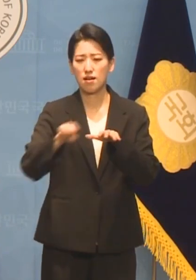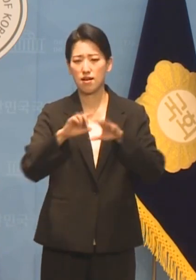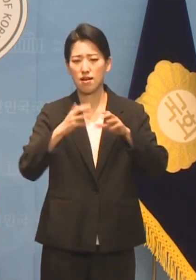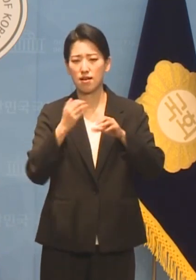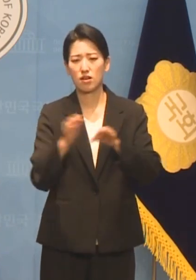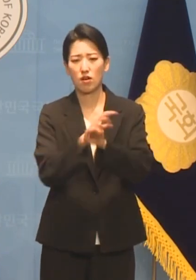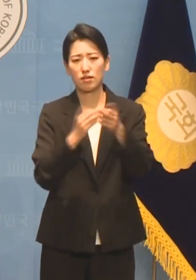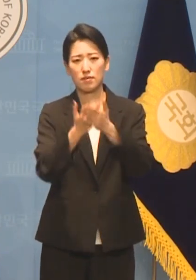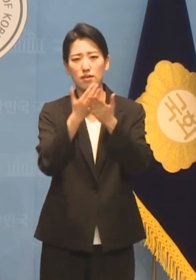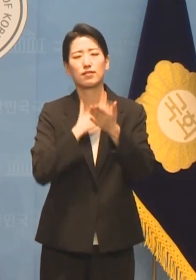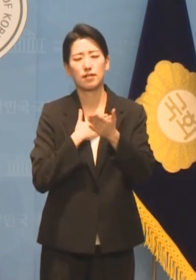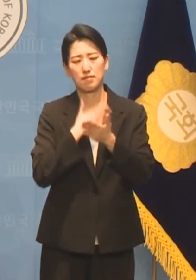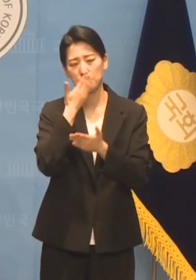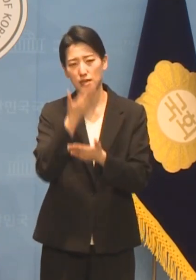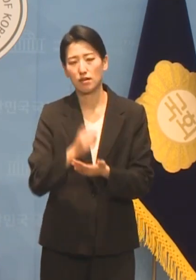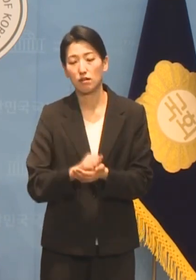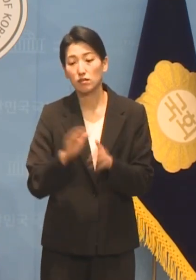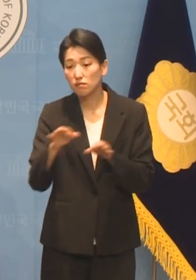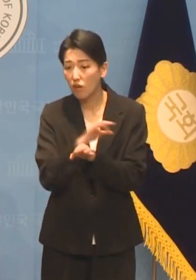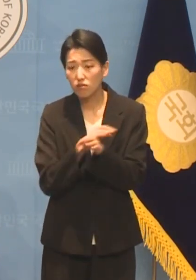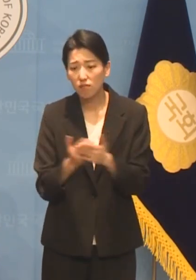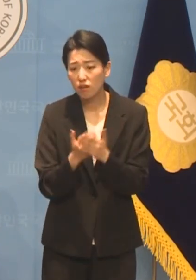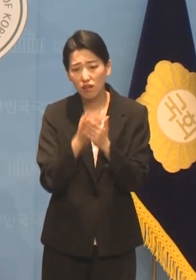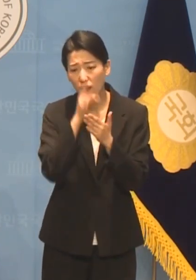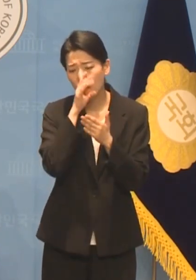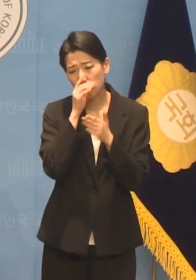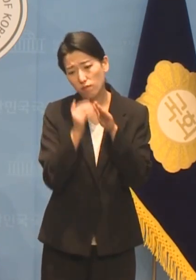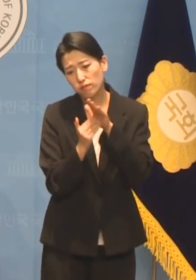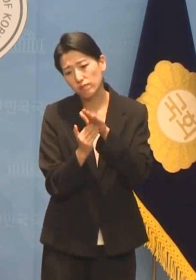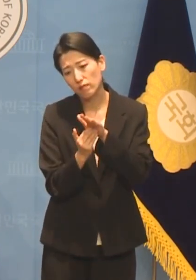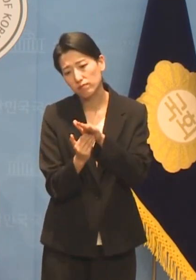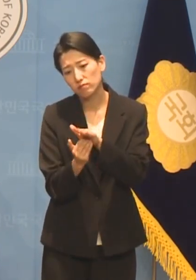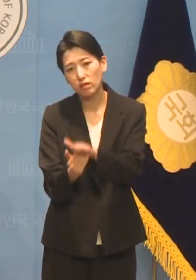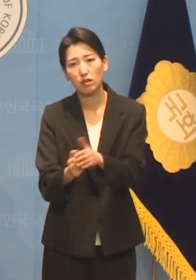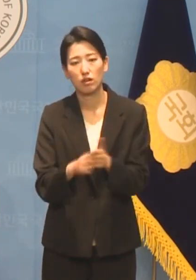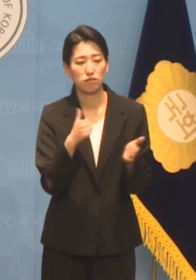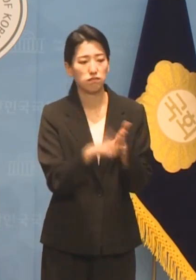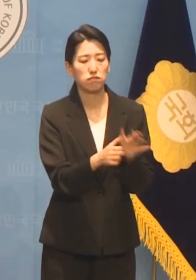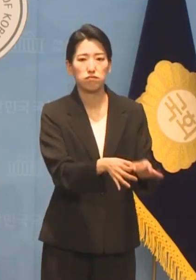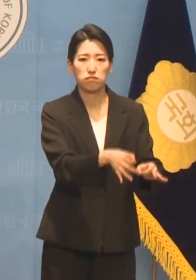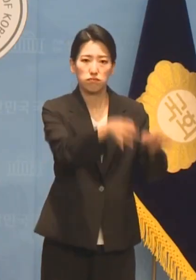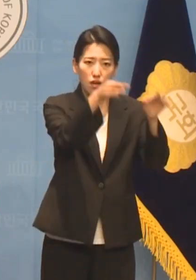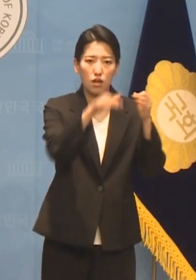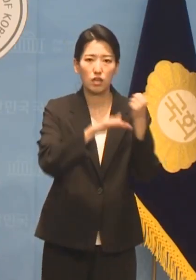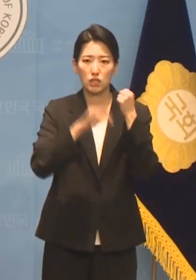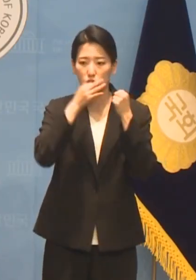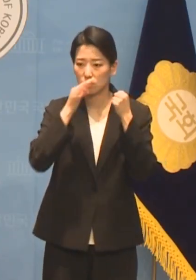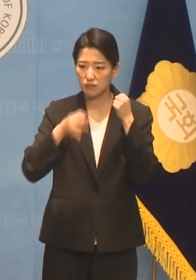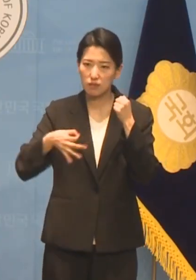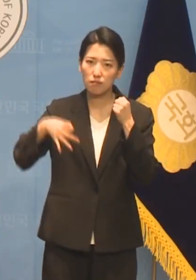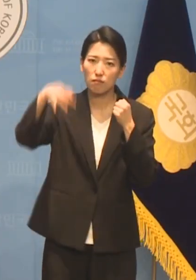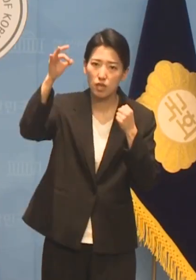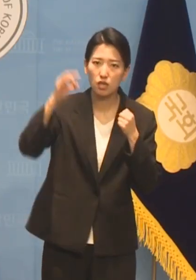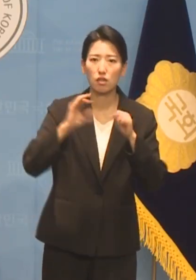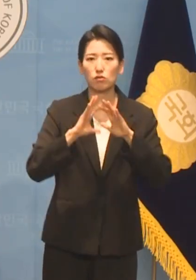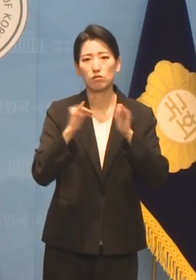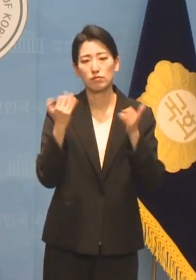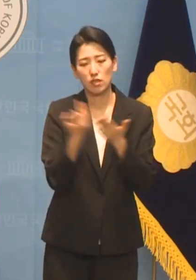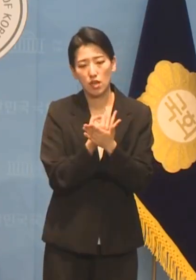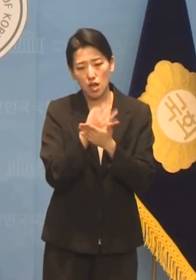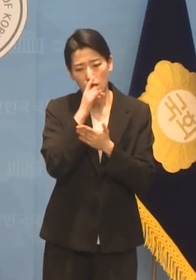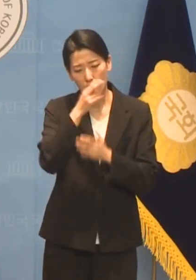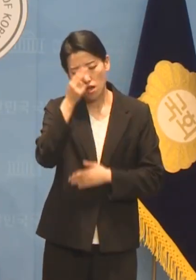대한민국 경제는 위기입니다. 성장 엔진은 꺼져가고 고물가 고금리에 국민의 고통은 이루 말할 수